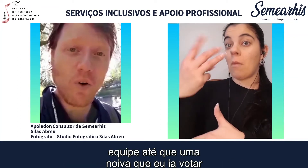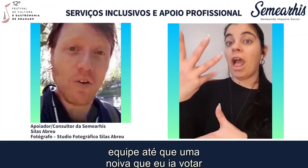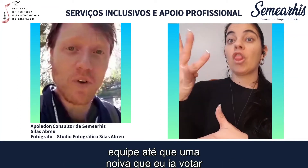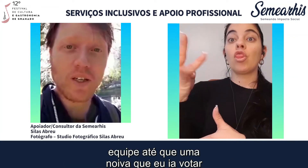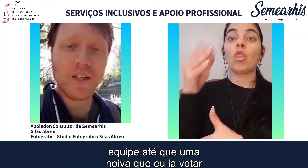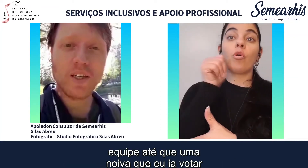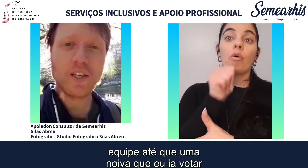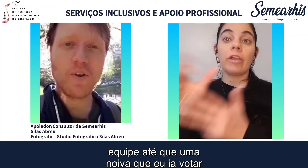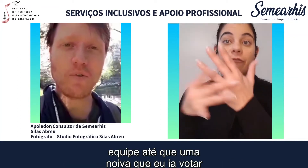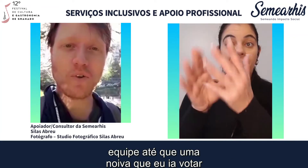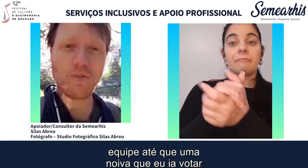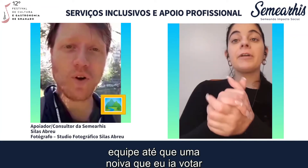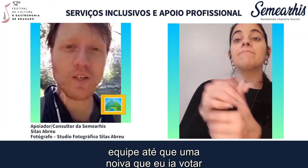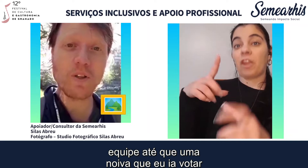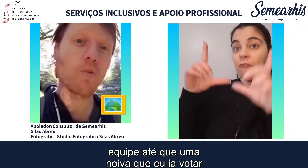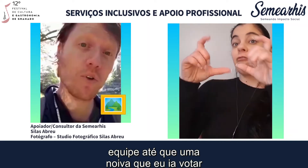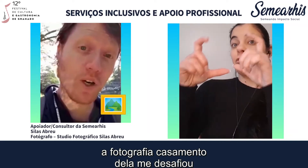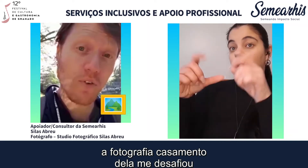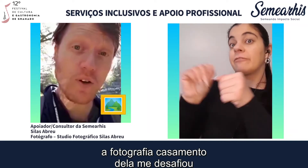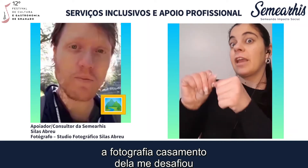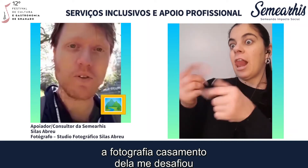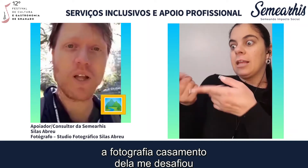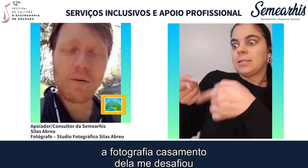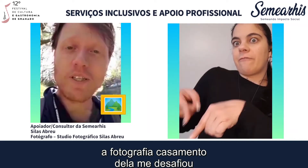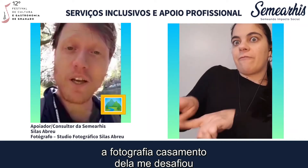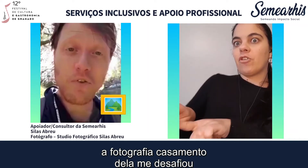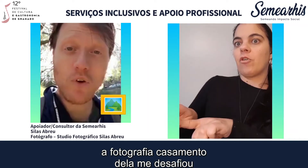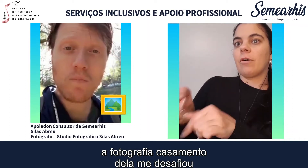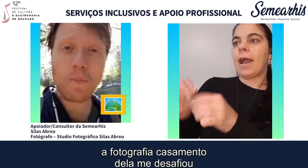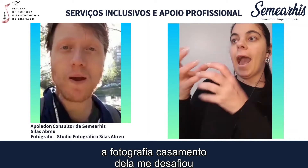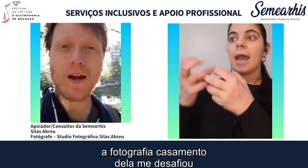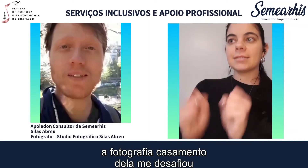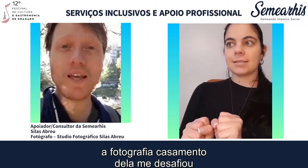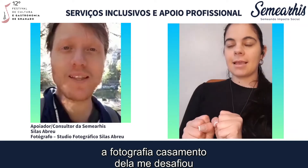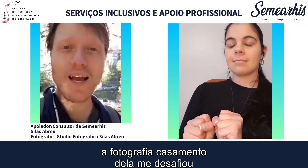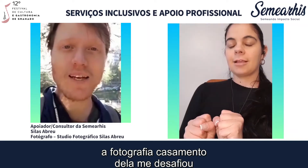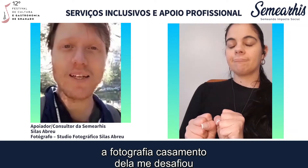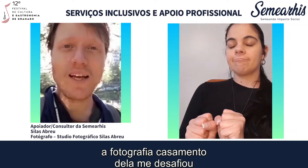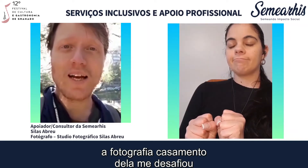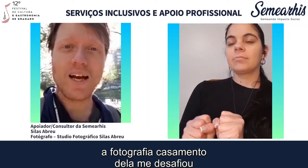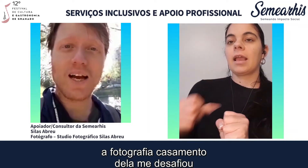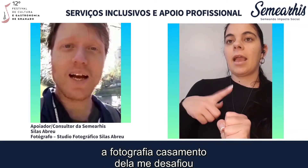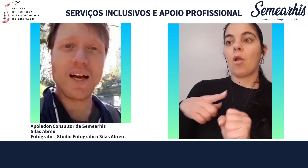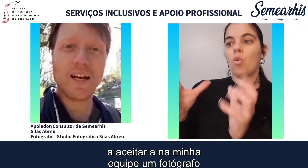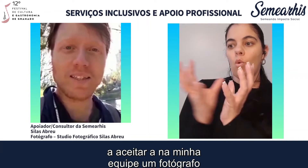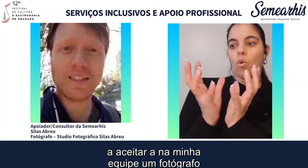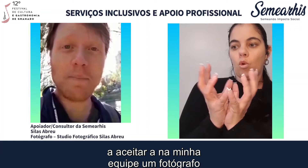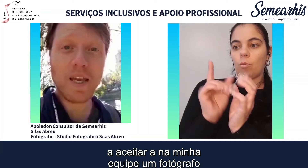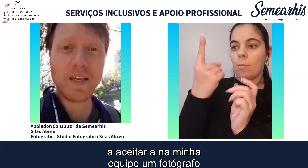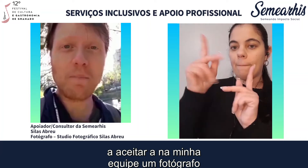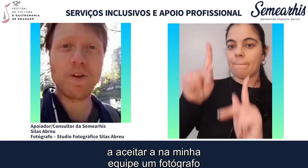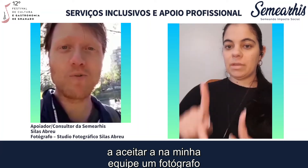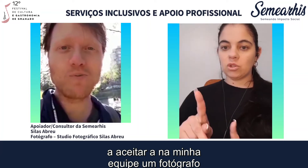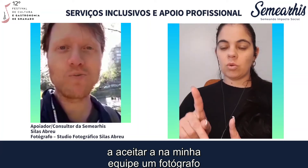uma noiva que eu ia fotografar o casamento, que eu fotografei o casamento dela, ela me desafiou a aceitar na